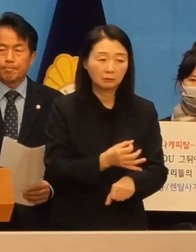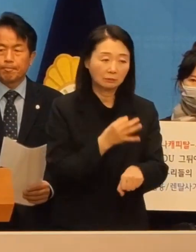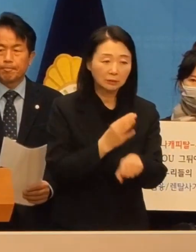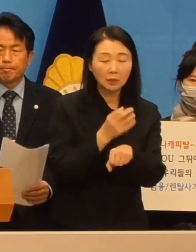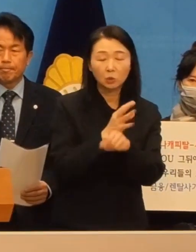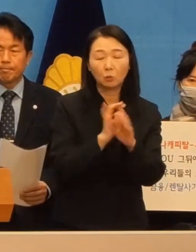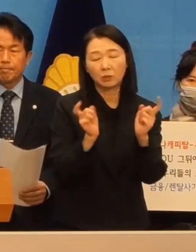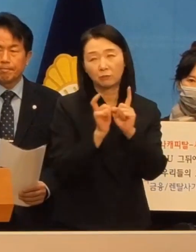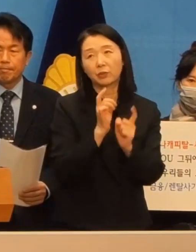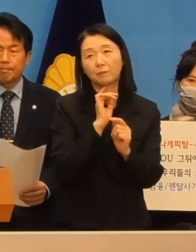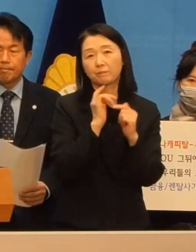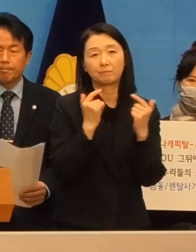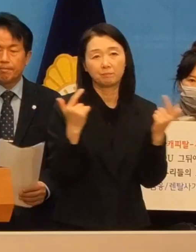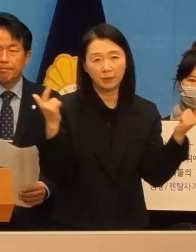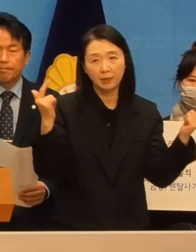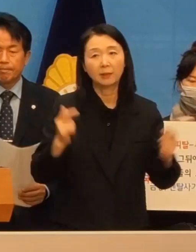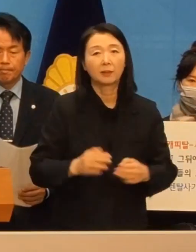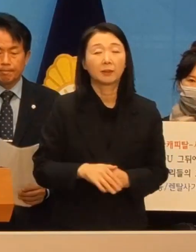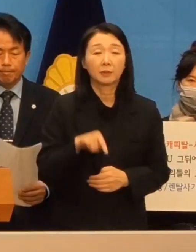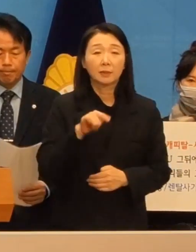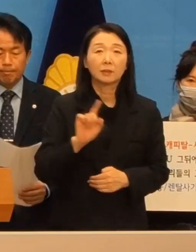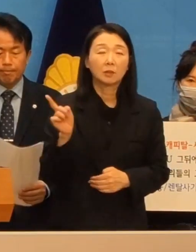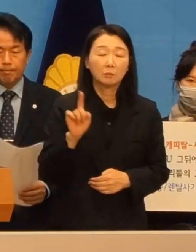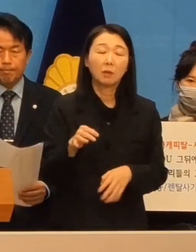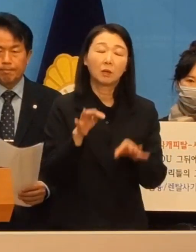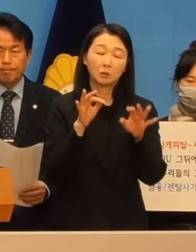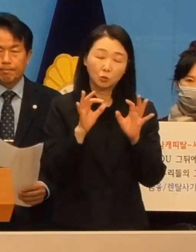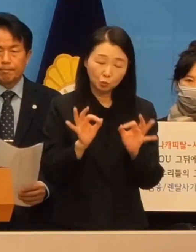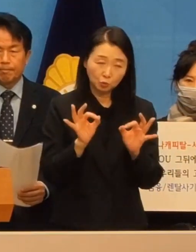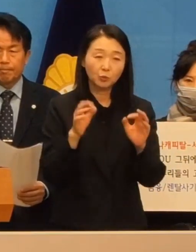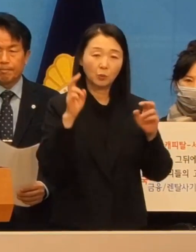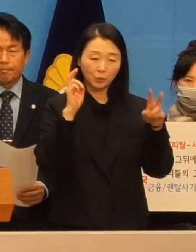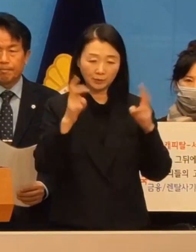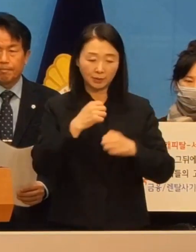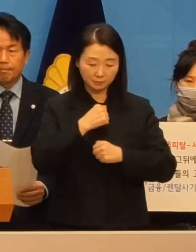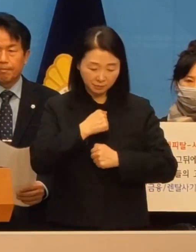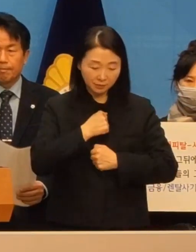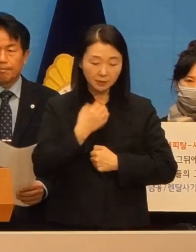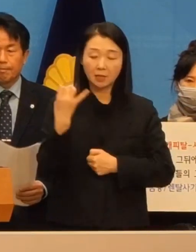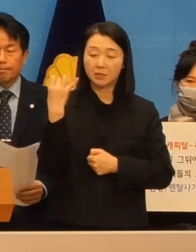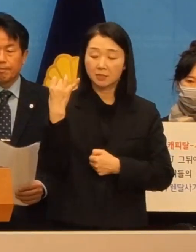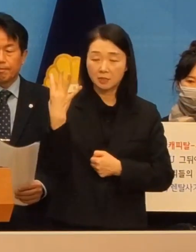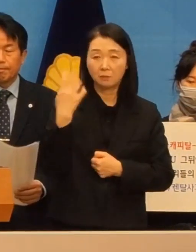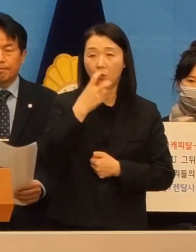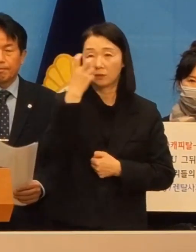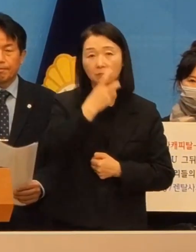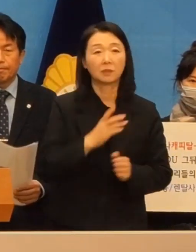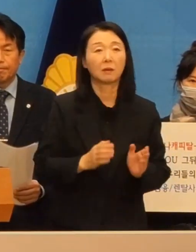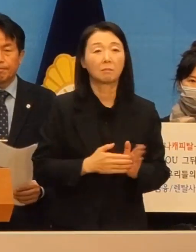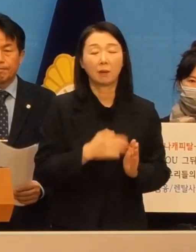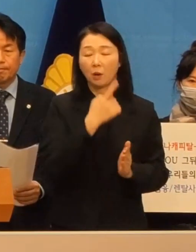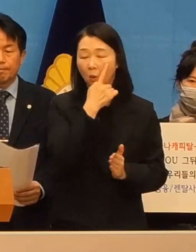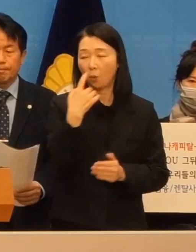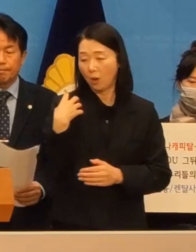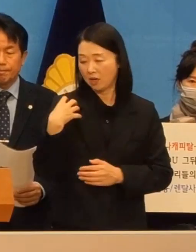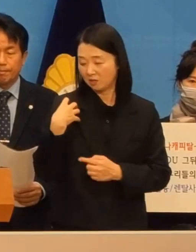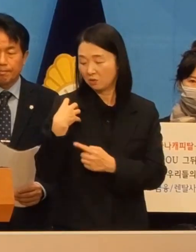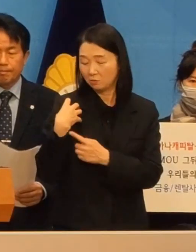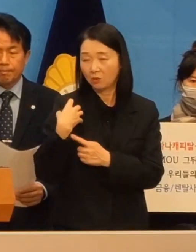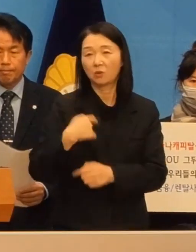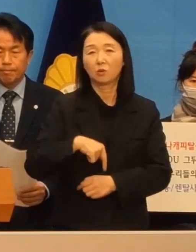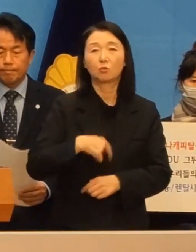분쟁 이야기가 아닙니다. 이것은 금융사가 지켜야 할 가장 기본적인 심사와 확인 의무를